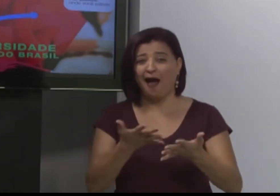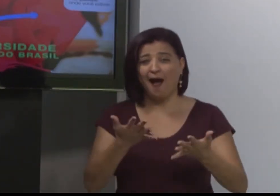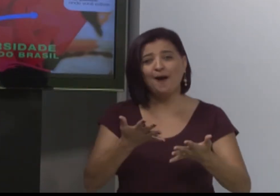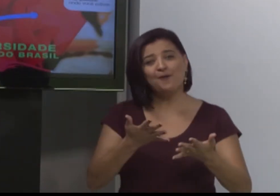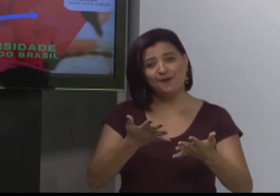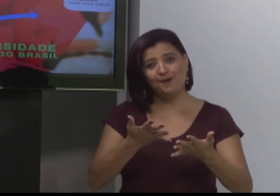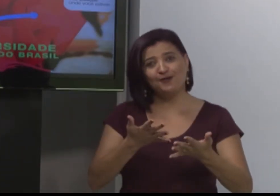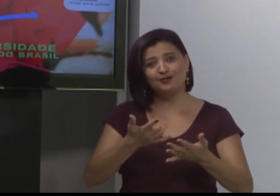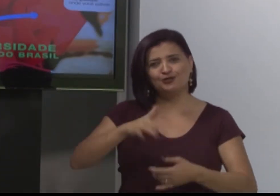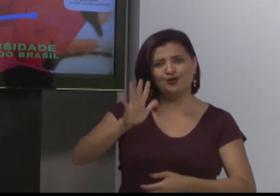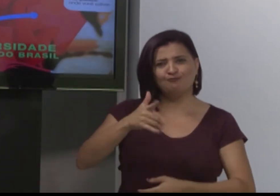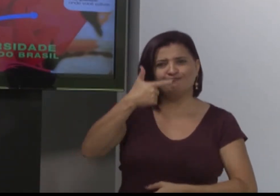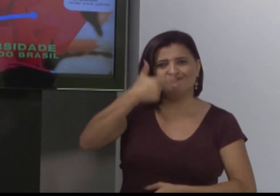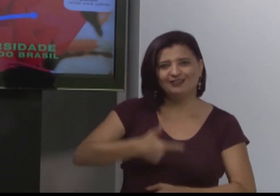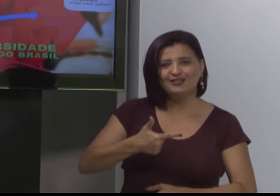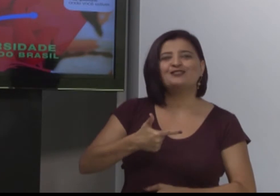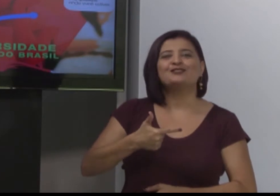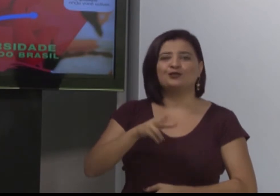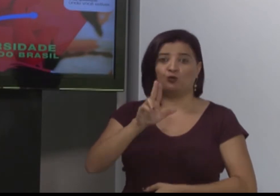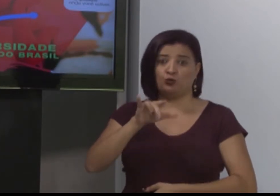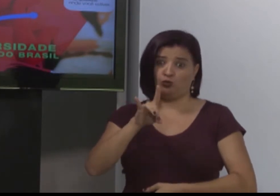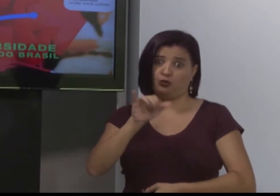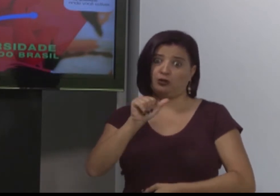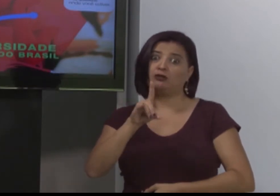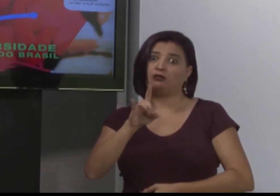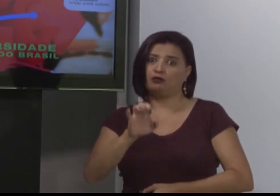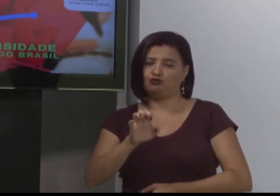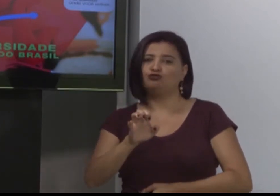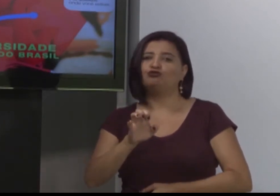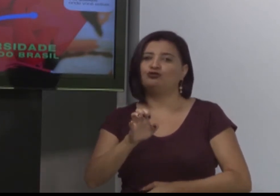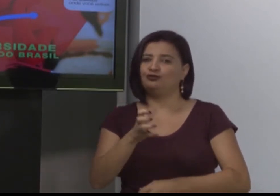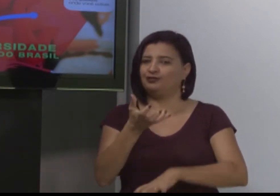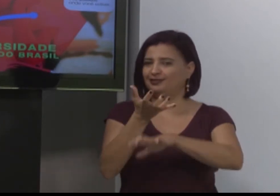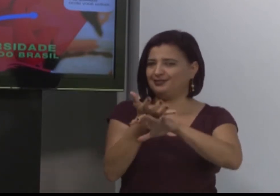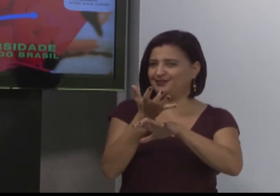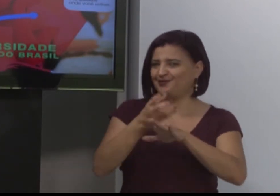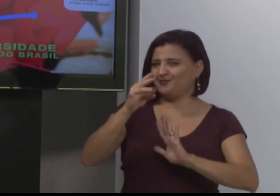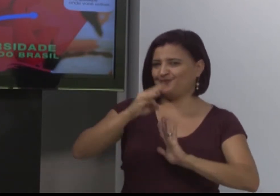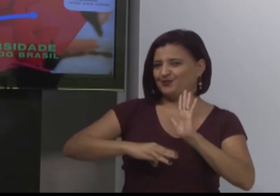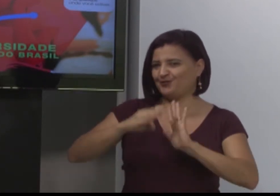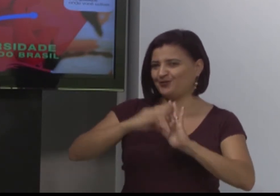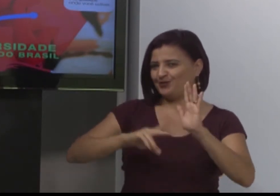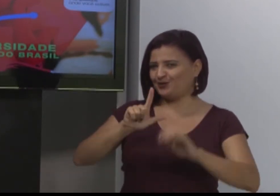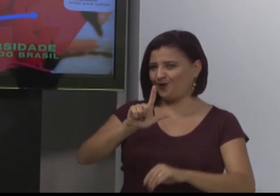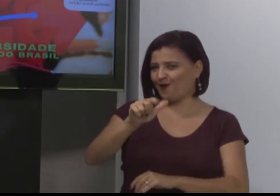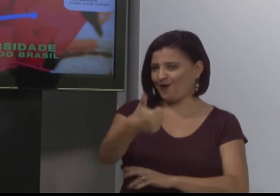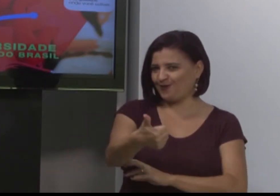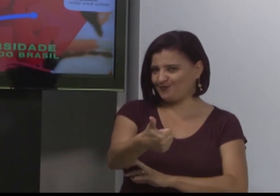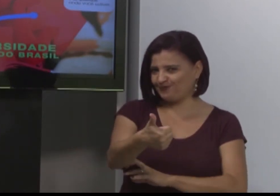Essa é a nossa segunda unidade da disciplina Metodologia do Ensino da L1.